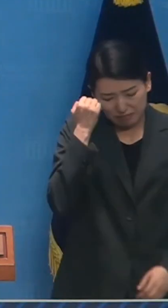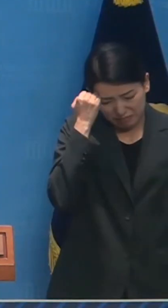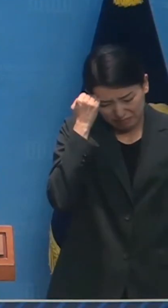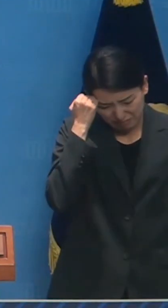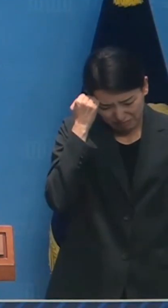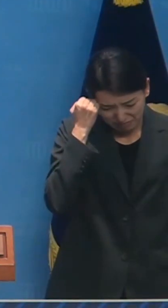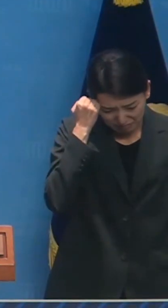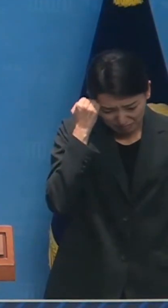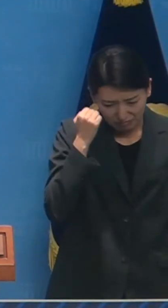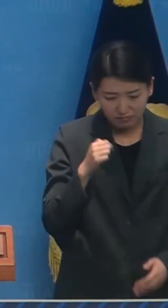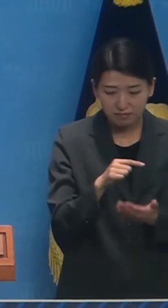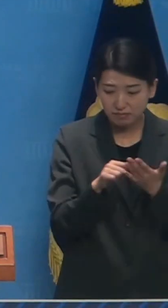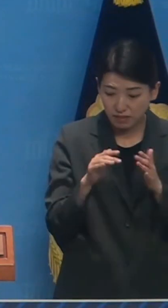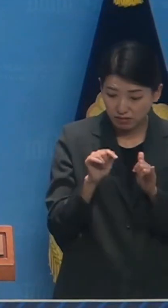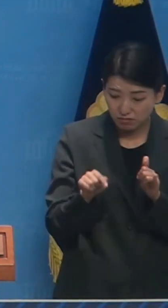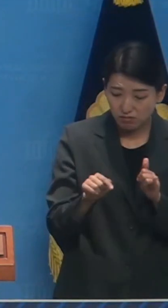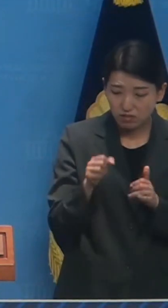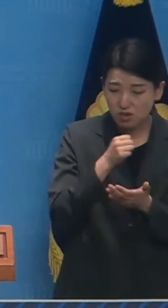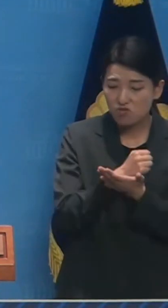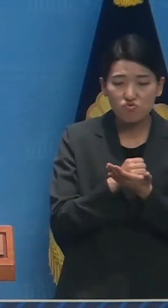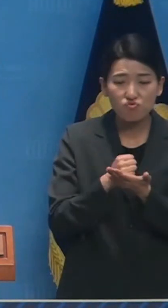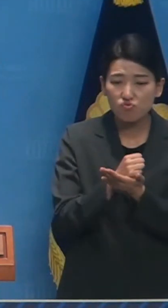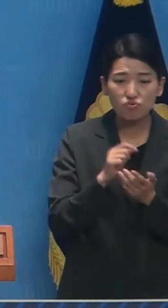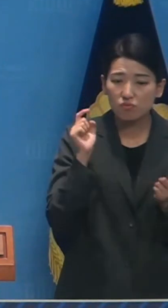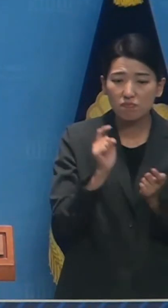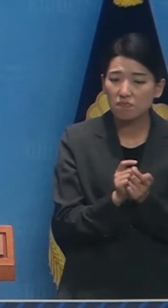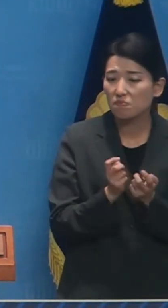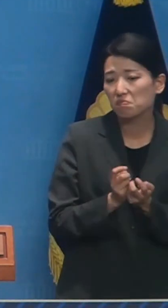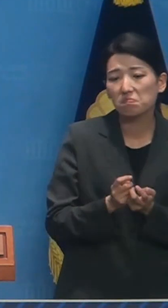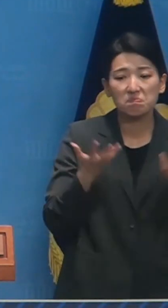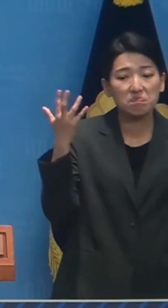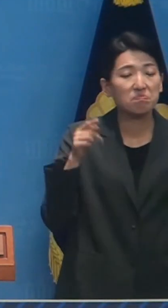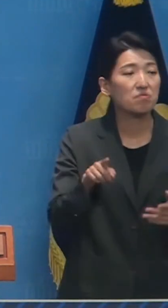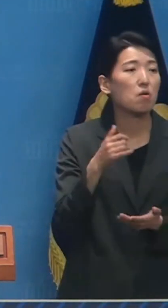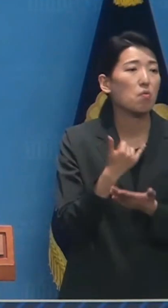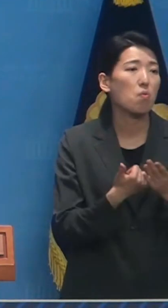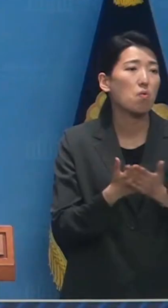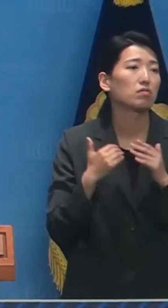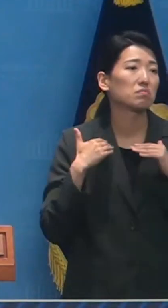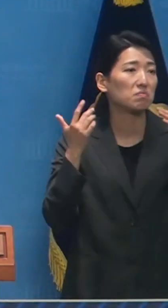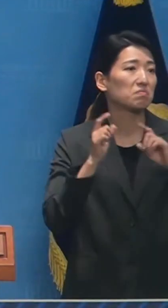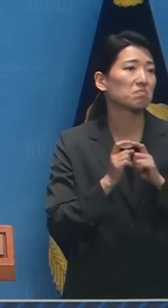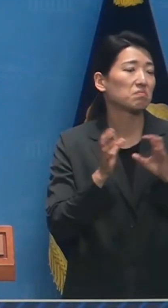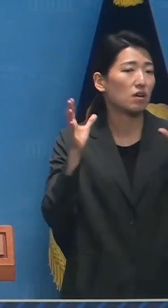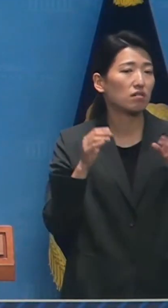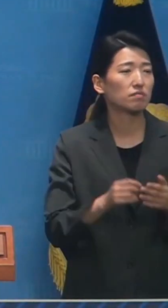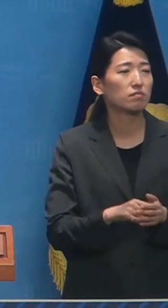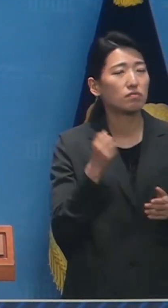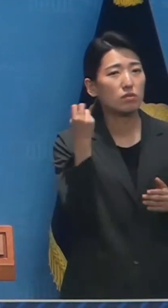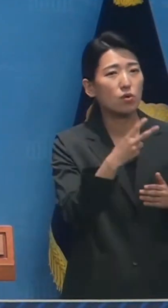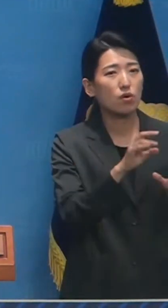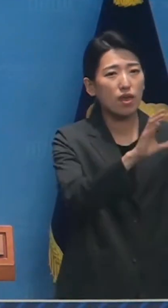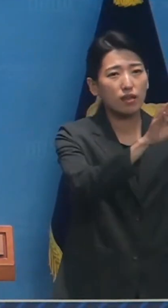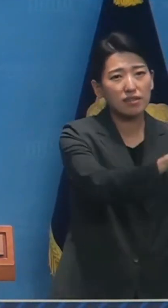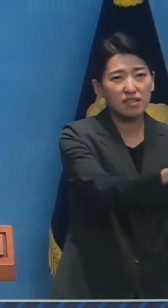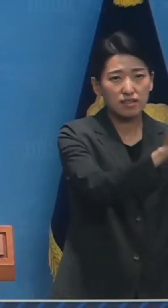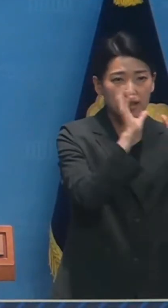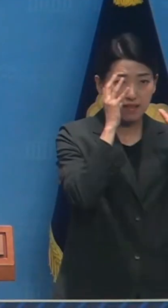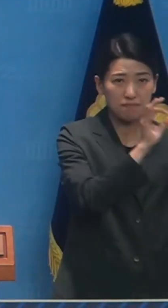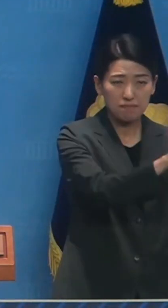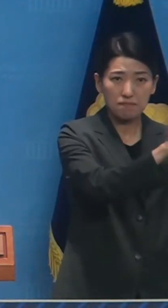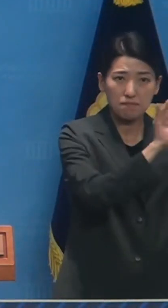피해자의 운명과 숙명으로 받아들여야만 했던 유기고와 백만과 입양아동 30만의